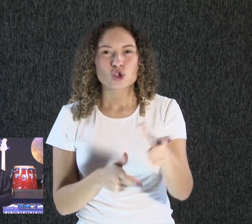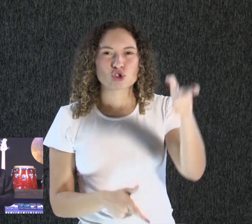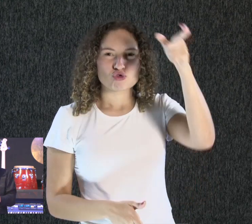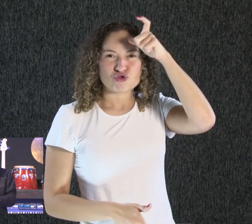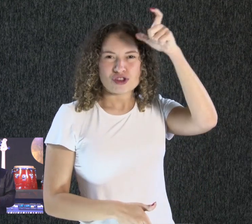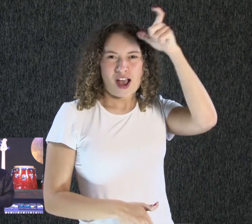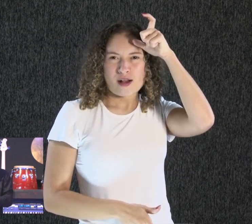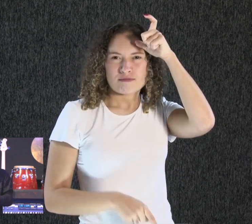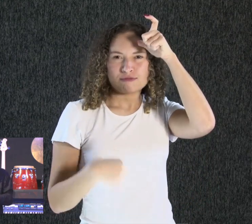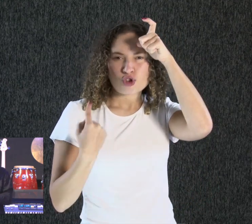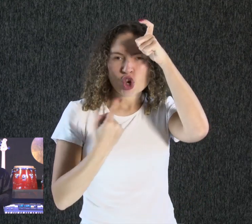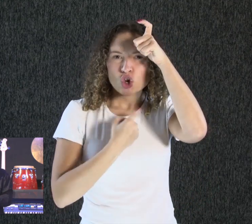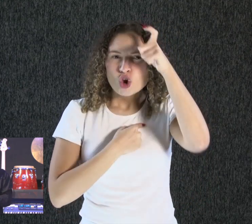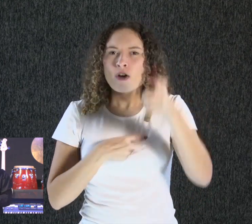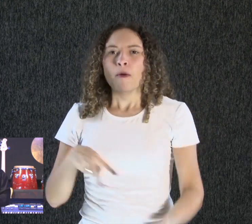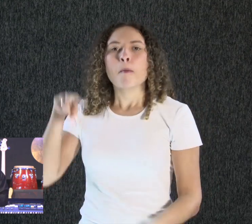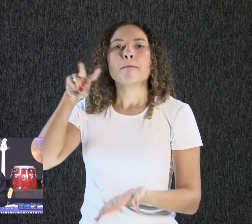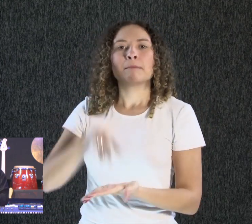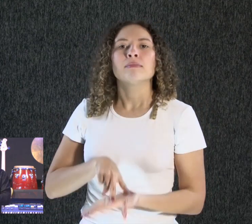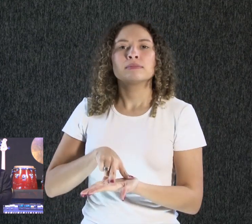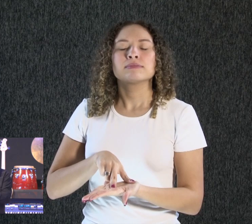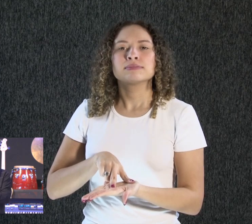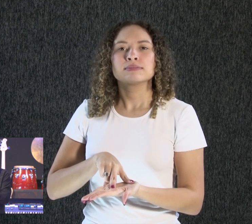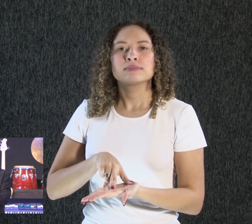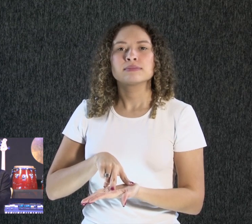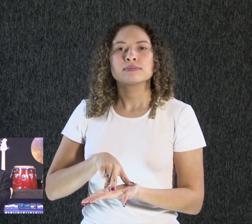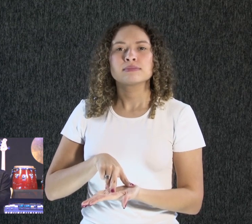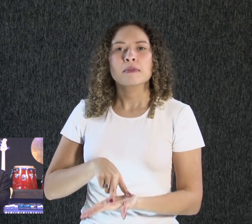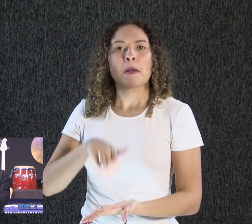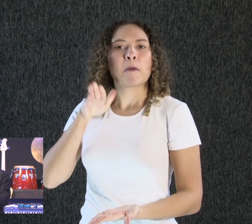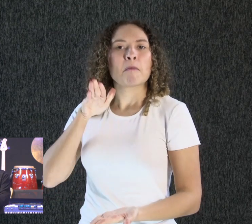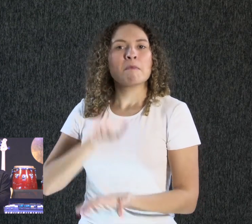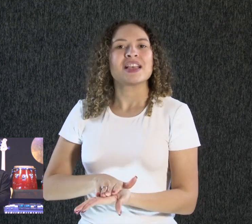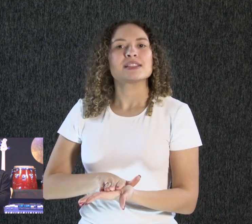imagem do diabo no Velho Testamento, e nós iremos pisar.